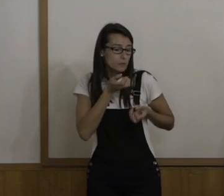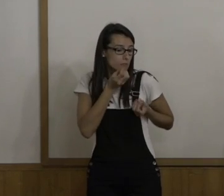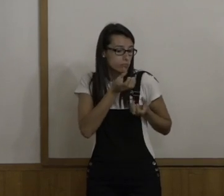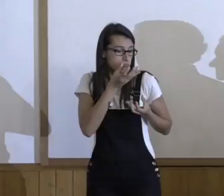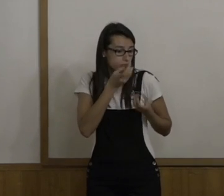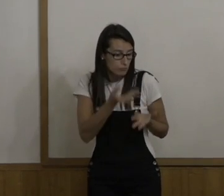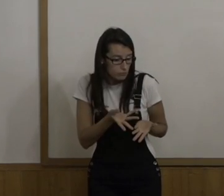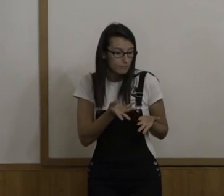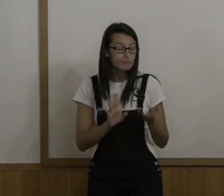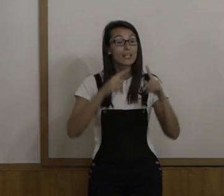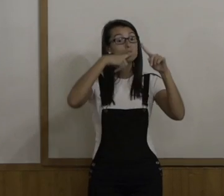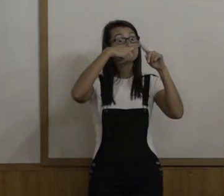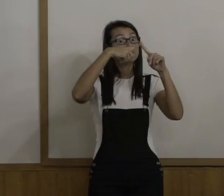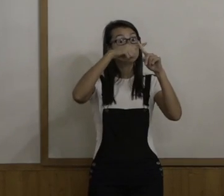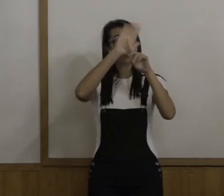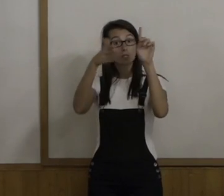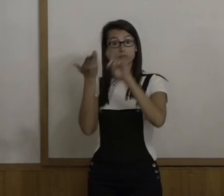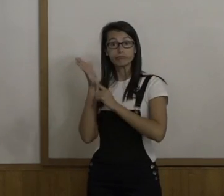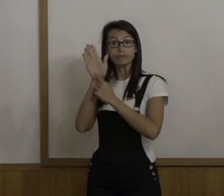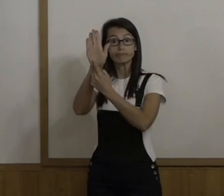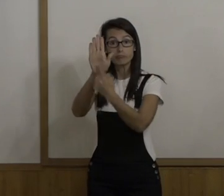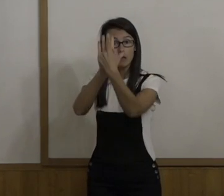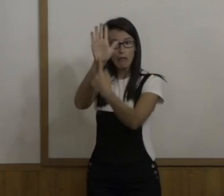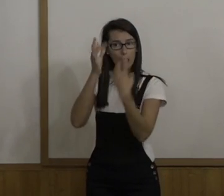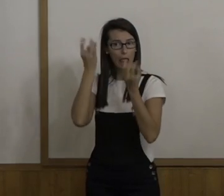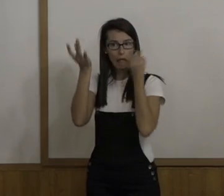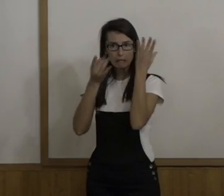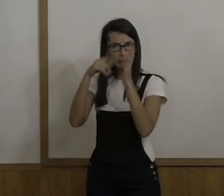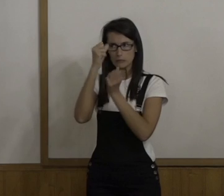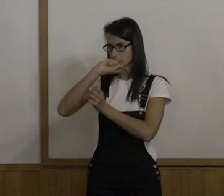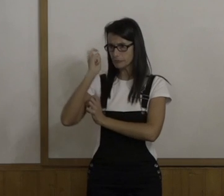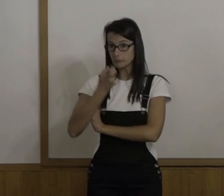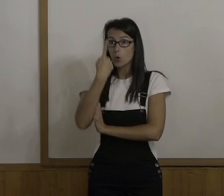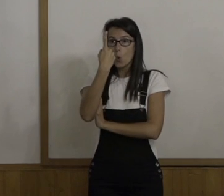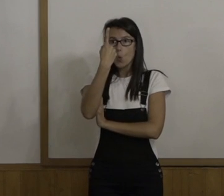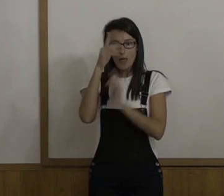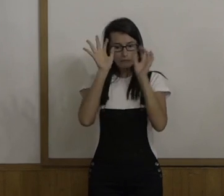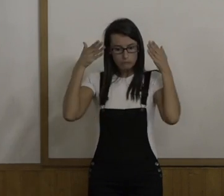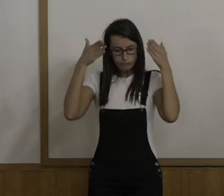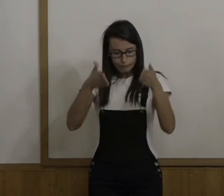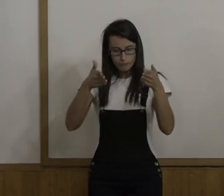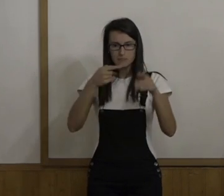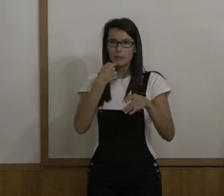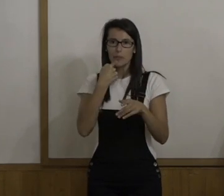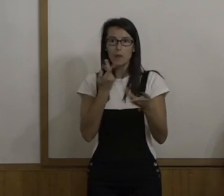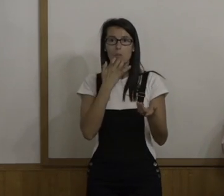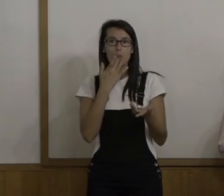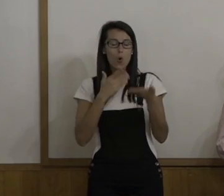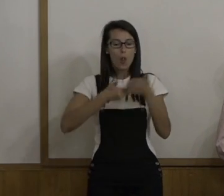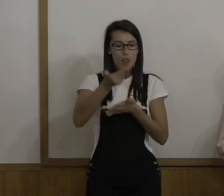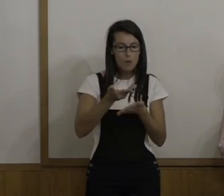de Xacobeo, la Xunta de Galicia, entre otras actividades, esta Tecnolareira, que es ir un poco más allá de lo que pueda contar una